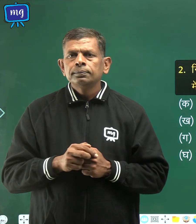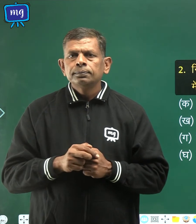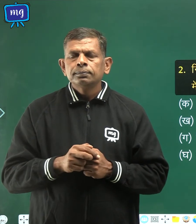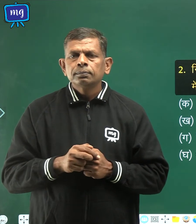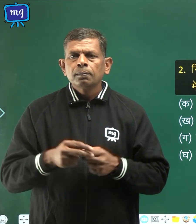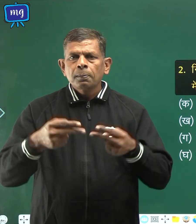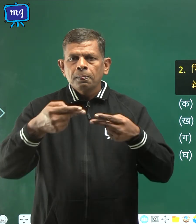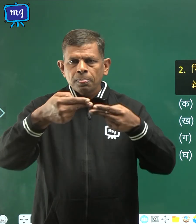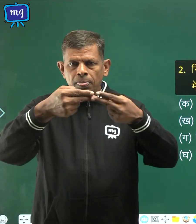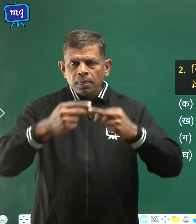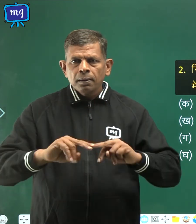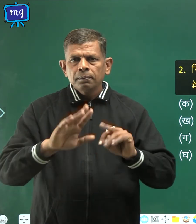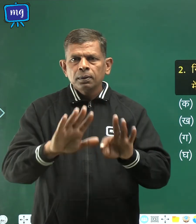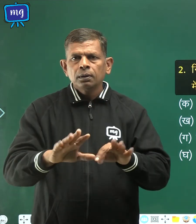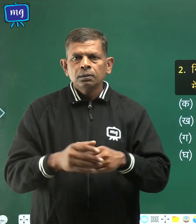निम्न पर